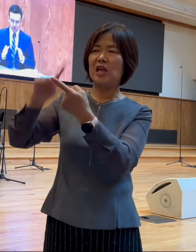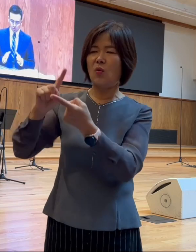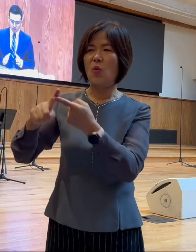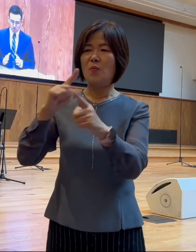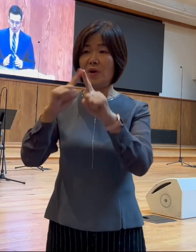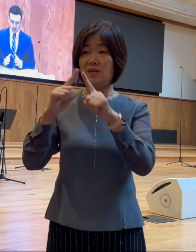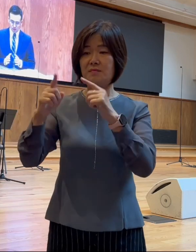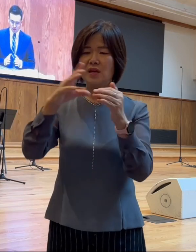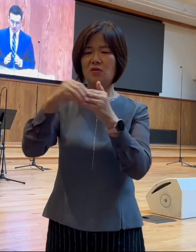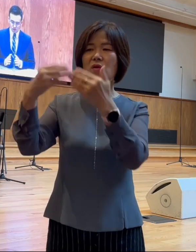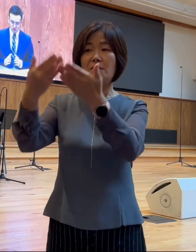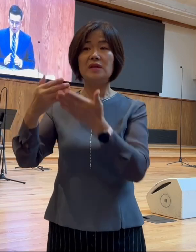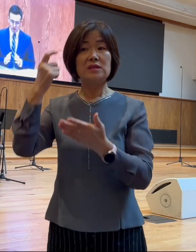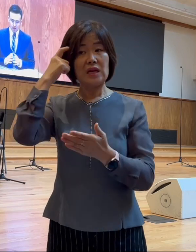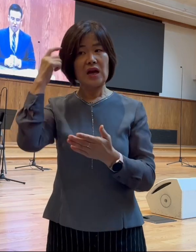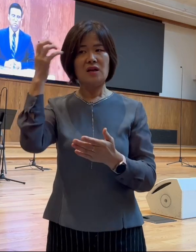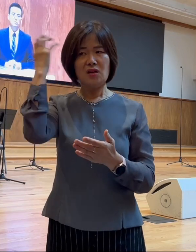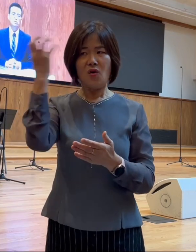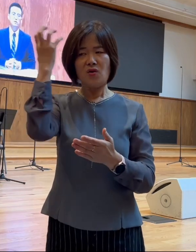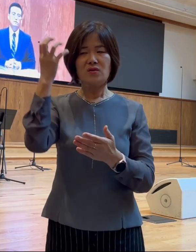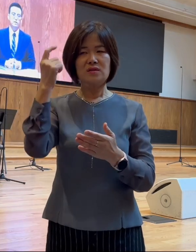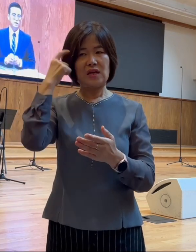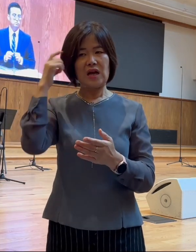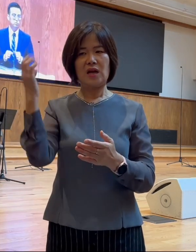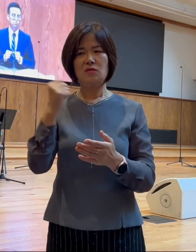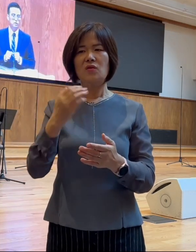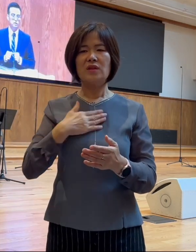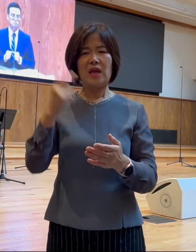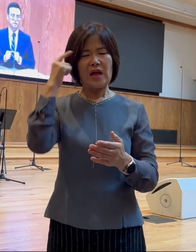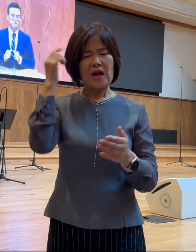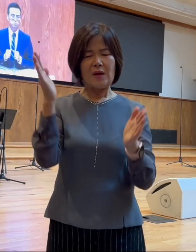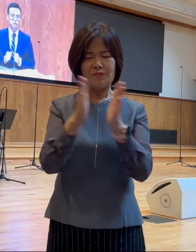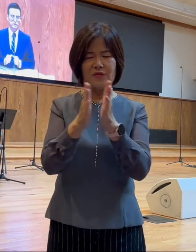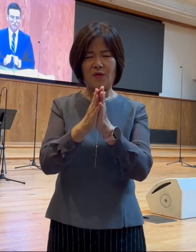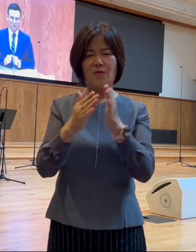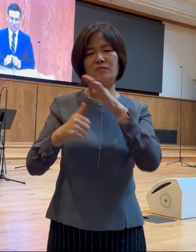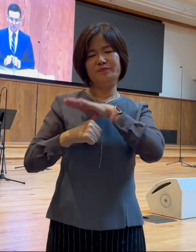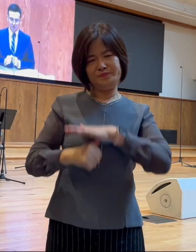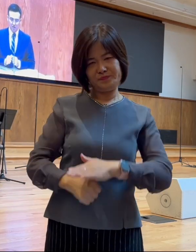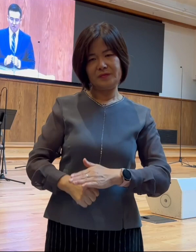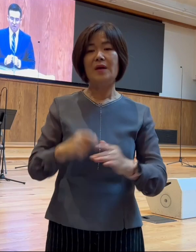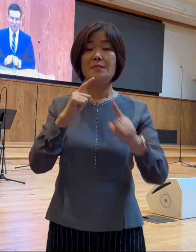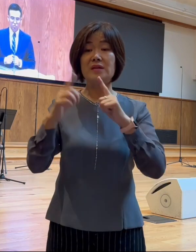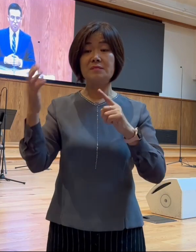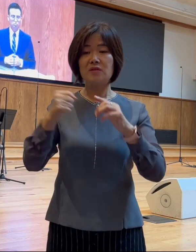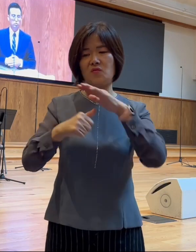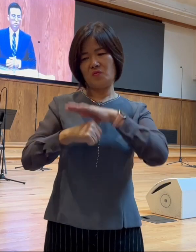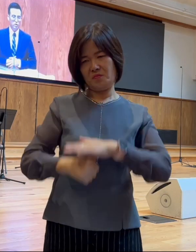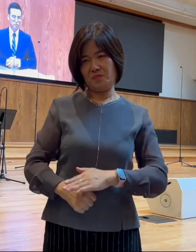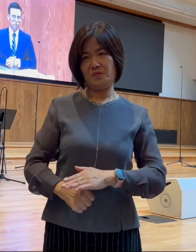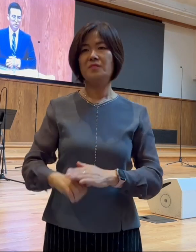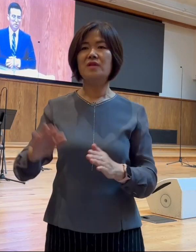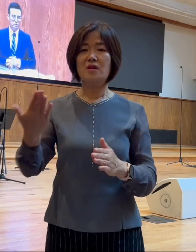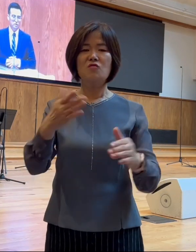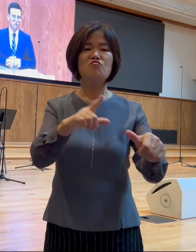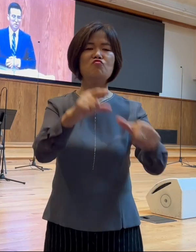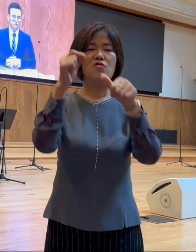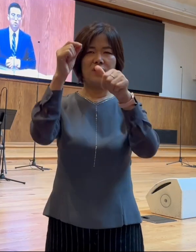말씀의 인도함을 받은 생각을 해야 하고, 내 감정 또한 말씀으로 다스리는, 이게 소위 구원의